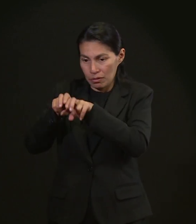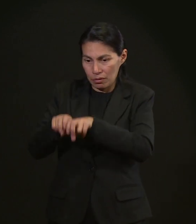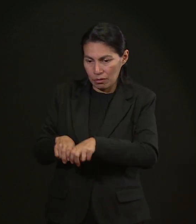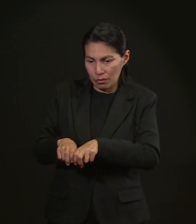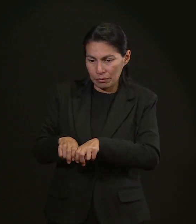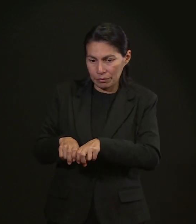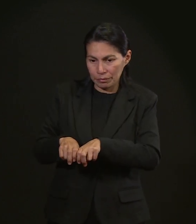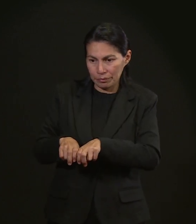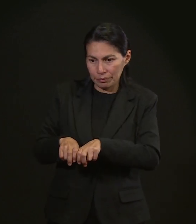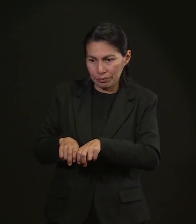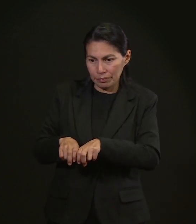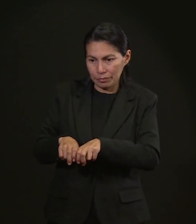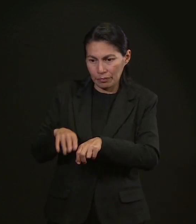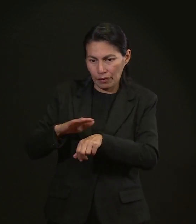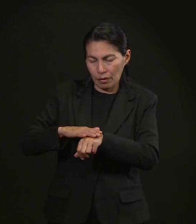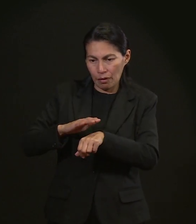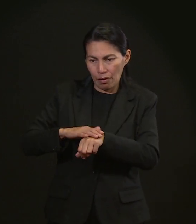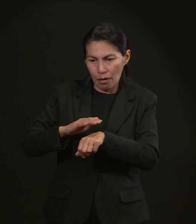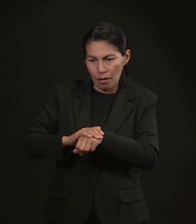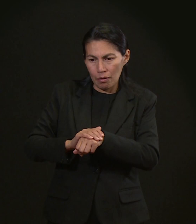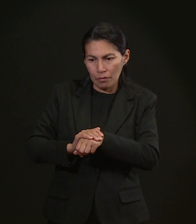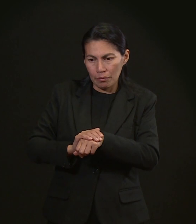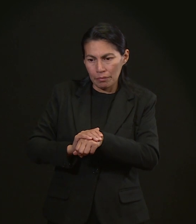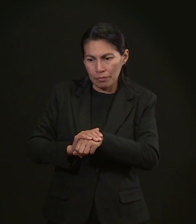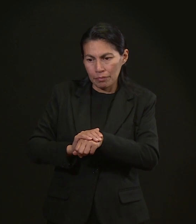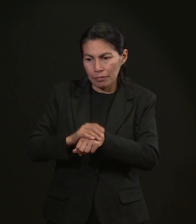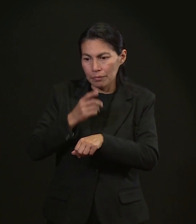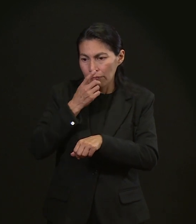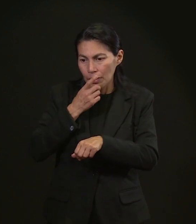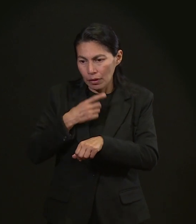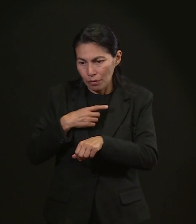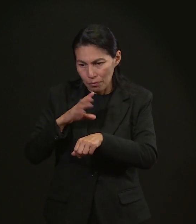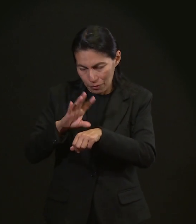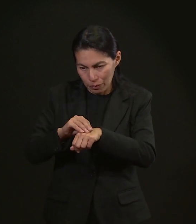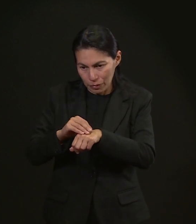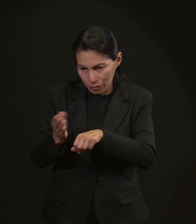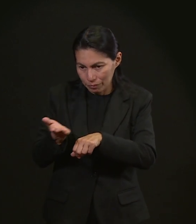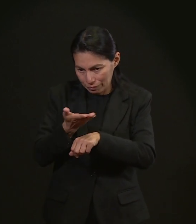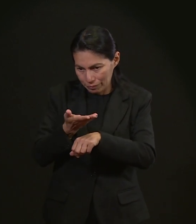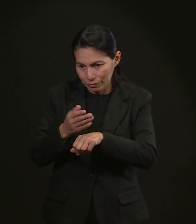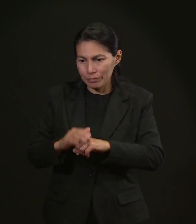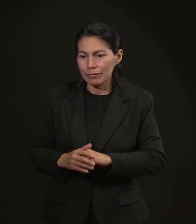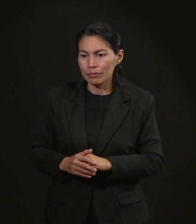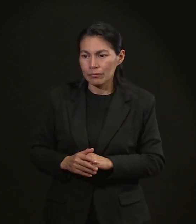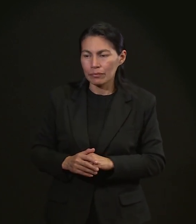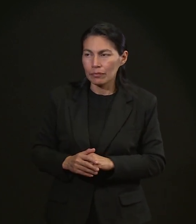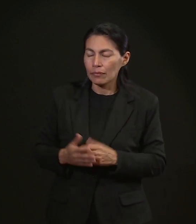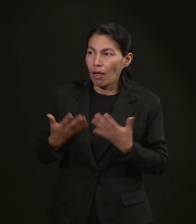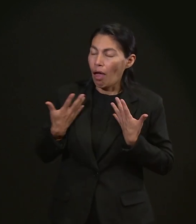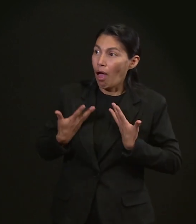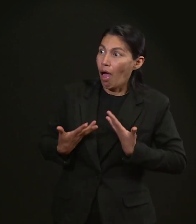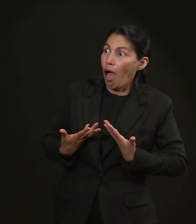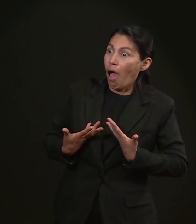se sentó junto a mí me tocó la mano y me dijo te doy permiso